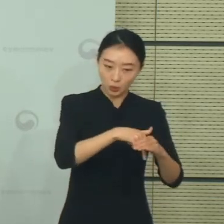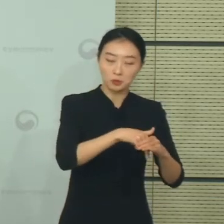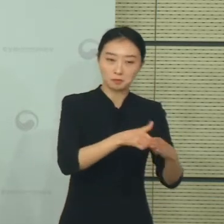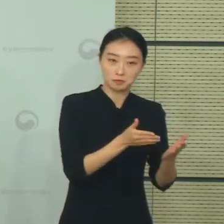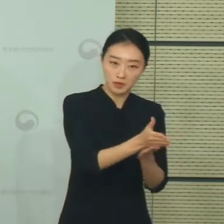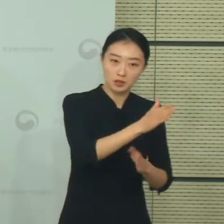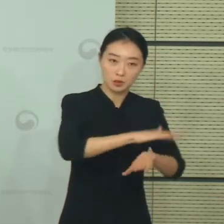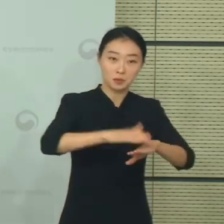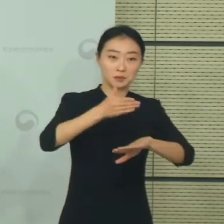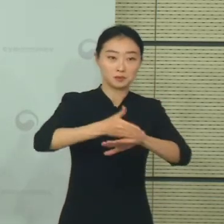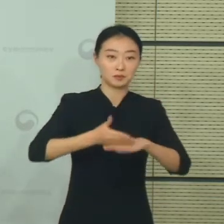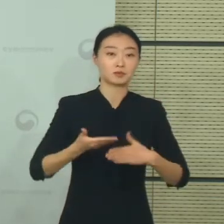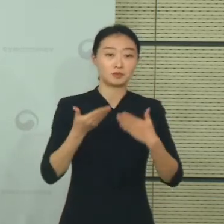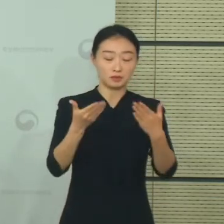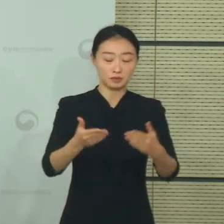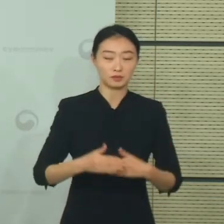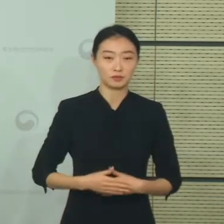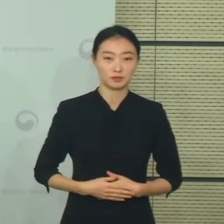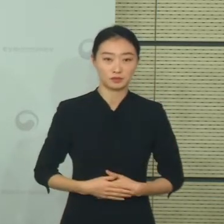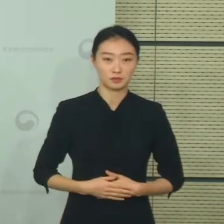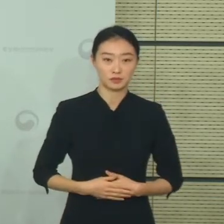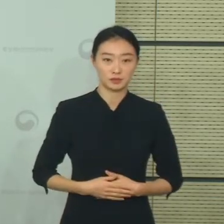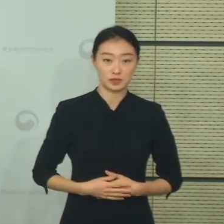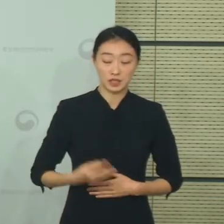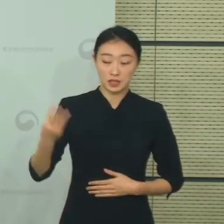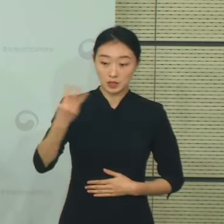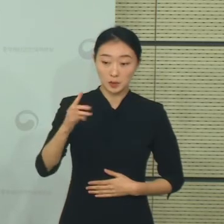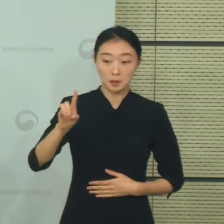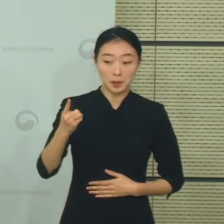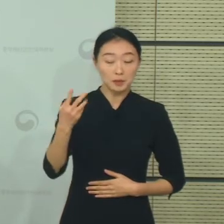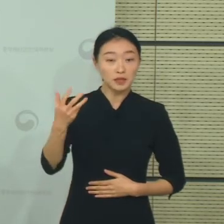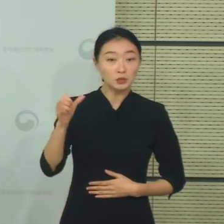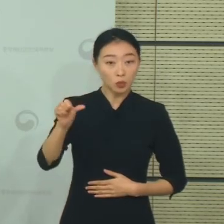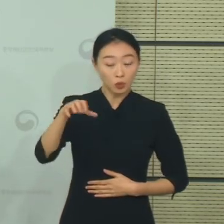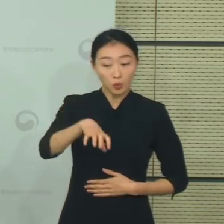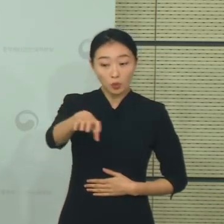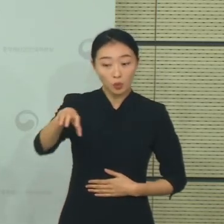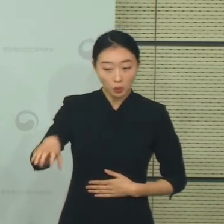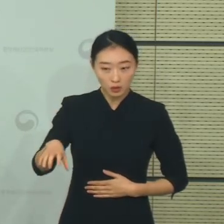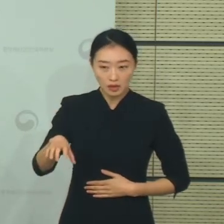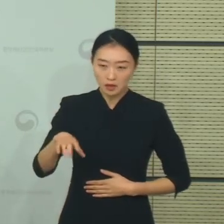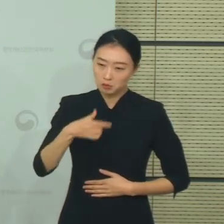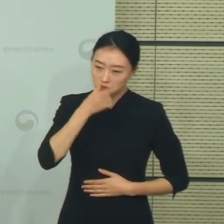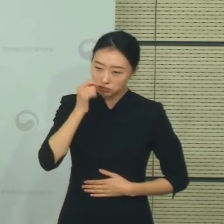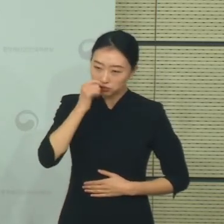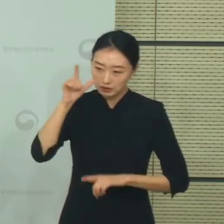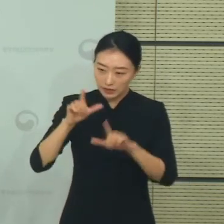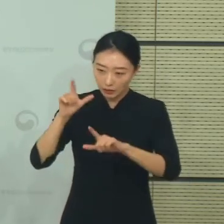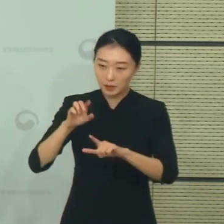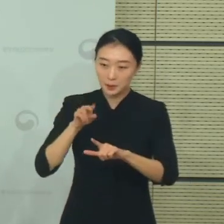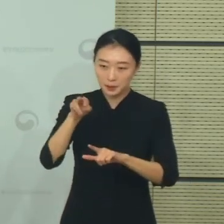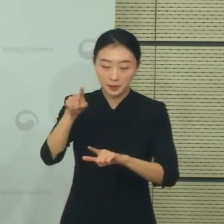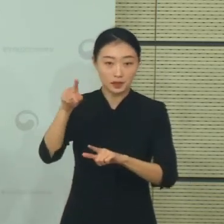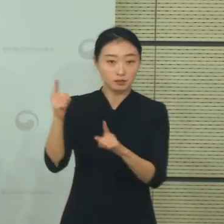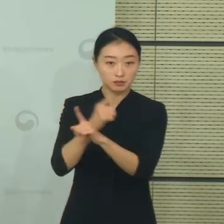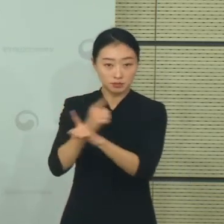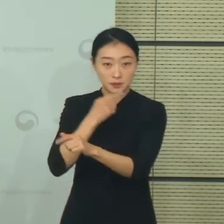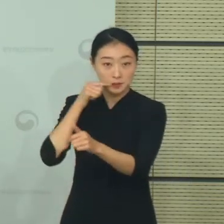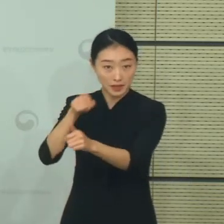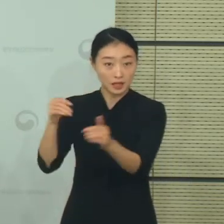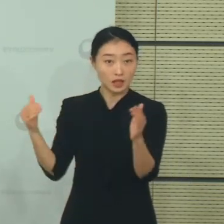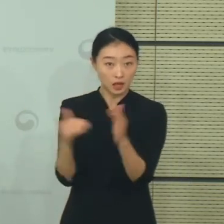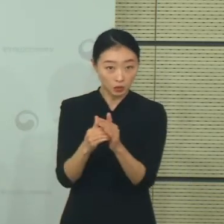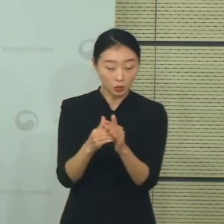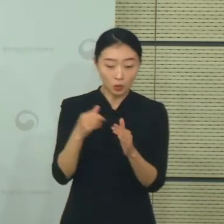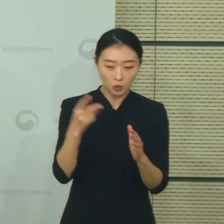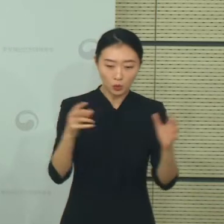방역수칙 준수 현황이 다소 미흡한 3,185곳에 대해서는 행정 지도를 진행하였으며 다수의 사람들이 만나는